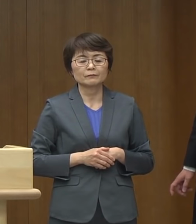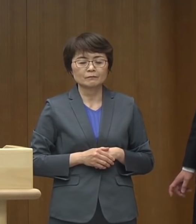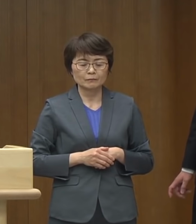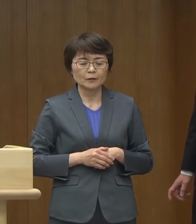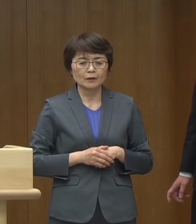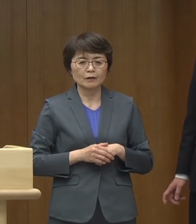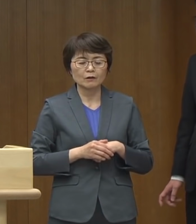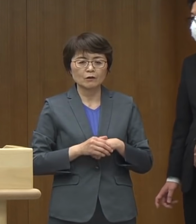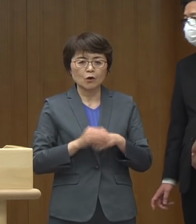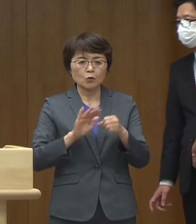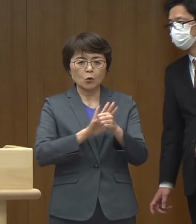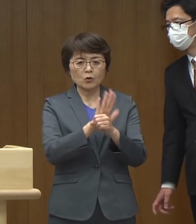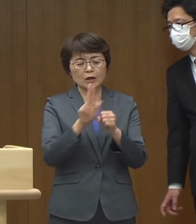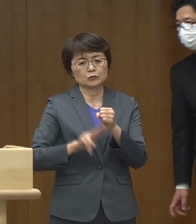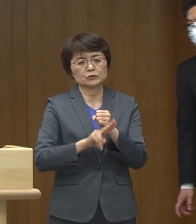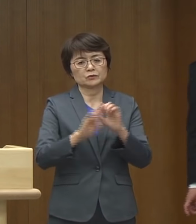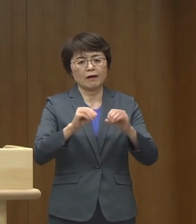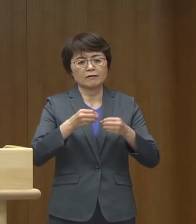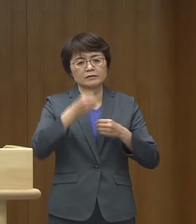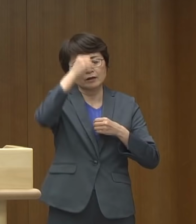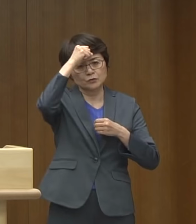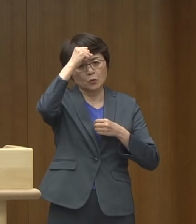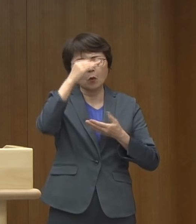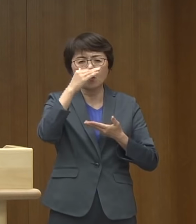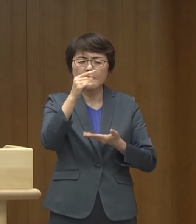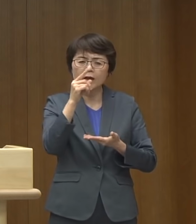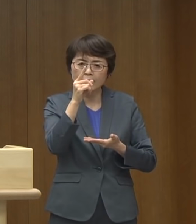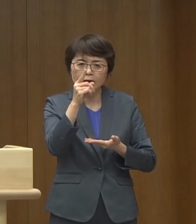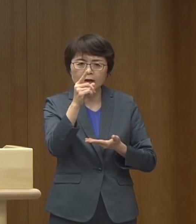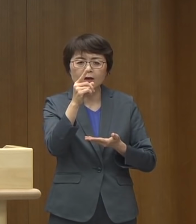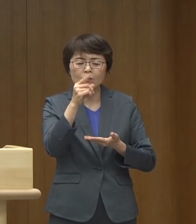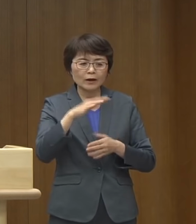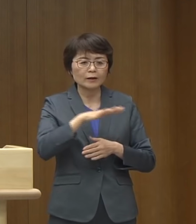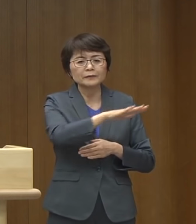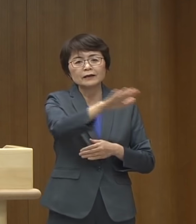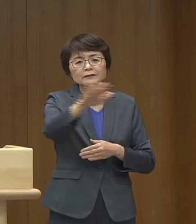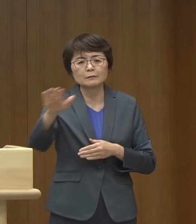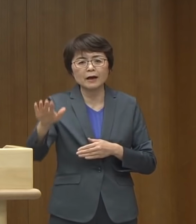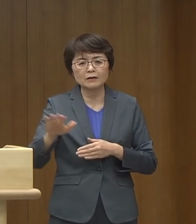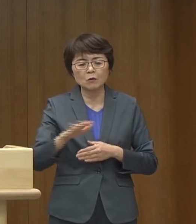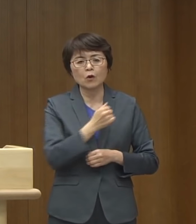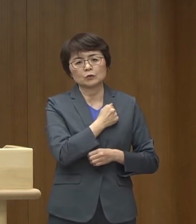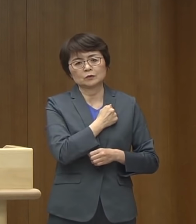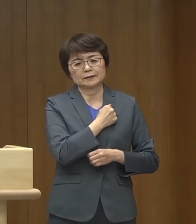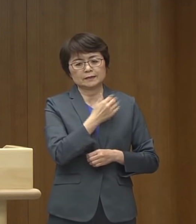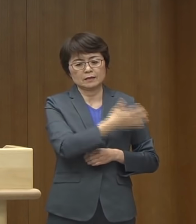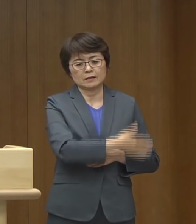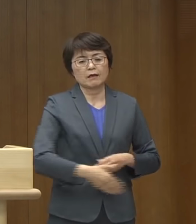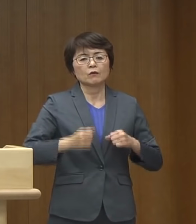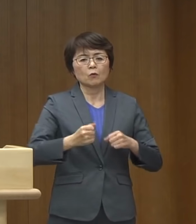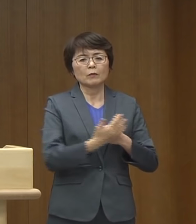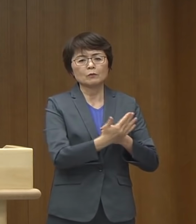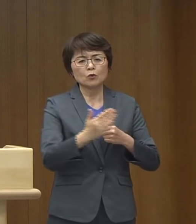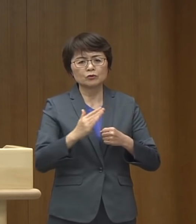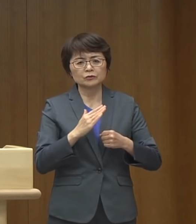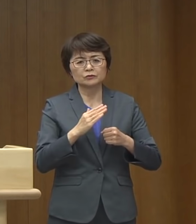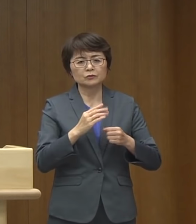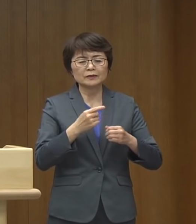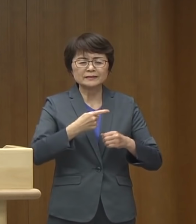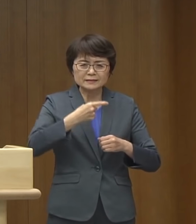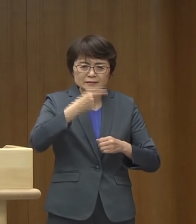新型コロナウイルス感染症をめぐってはですね、道民の皆様の命と健康を守ることを最優先といたしま